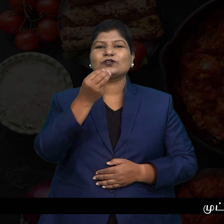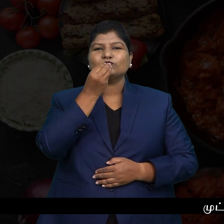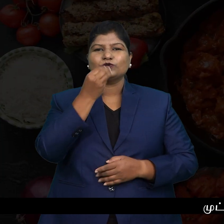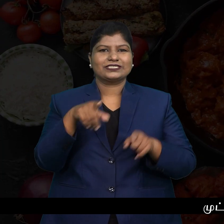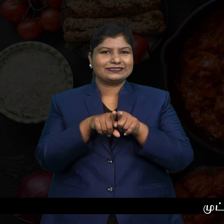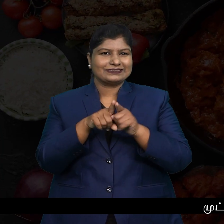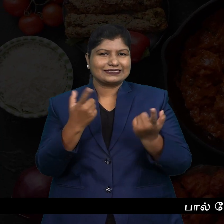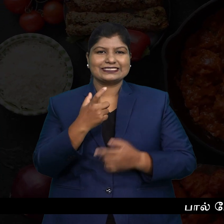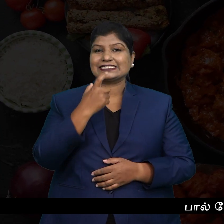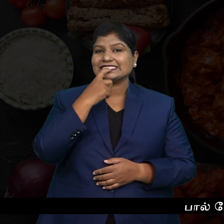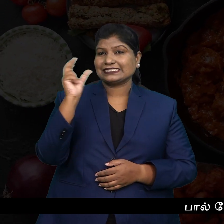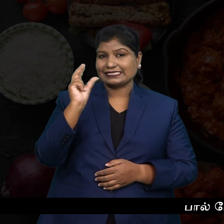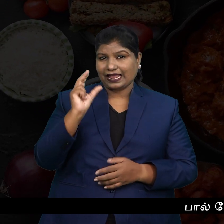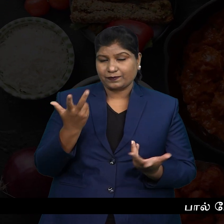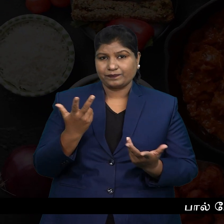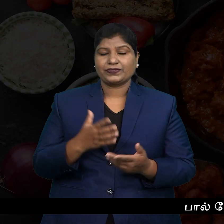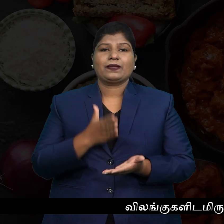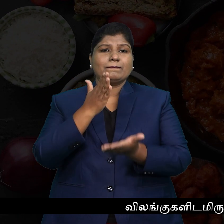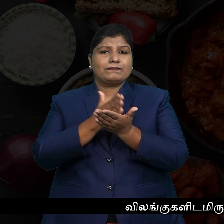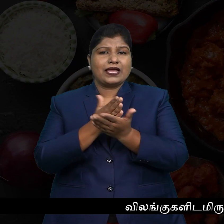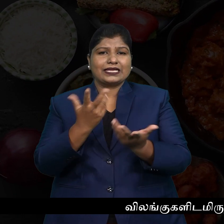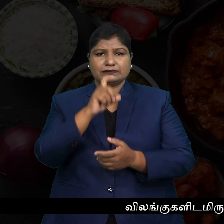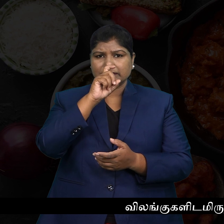முட்டை, இறைச்சி,